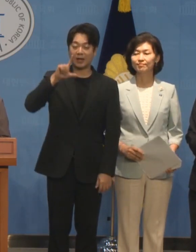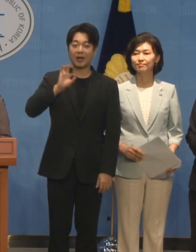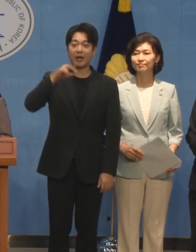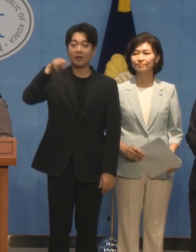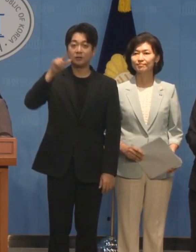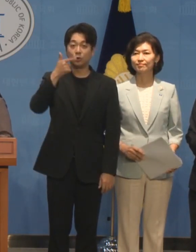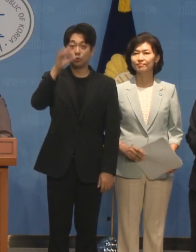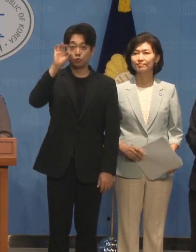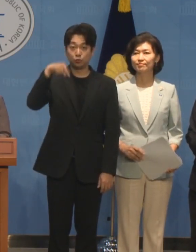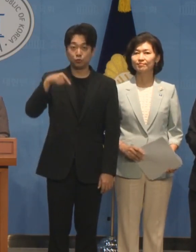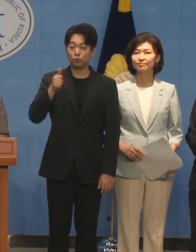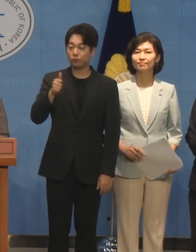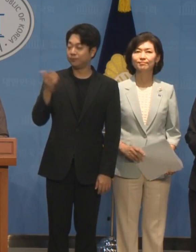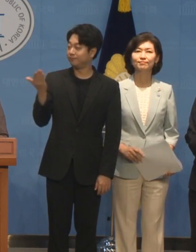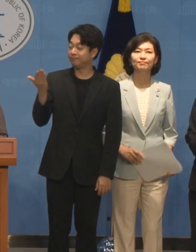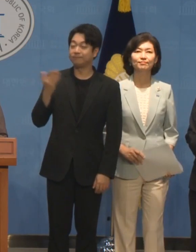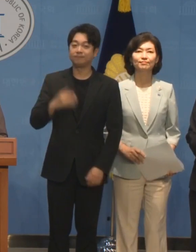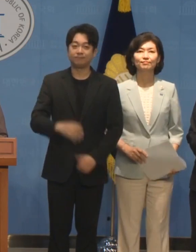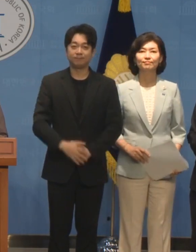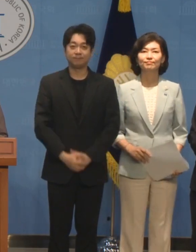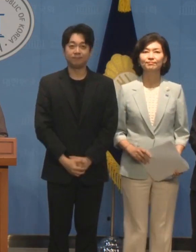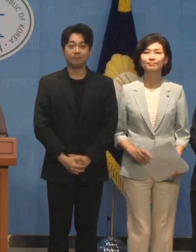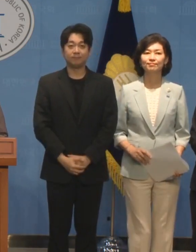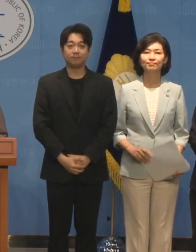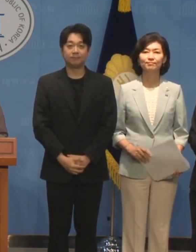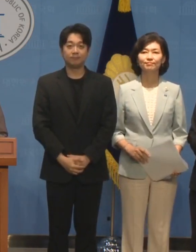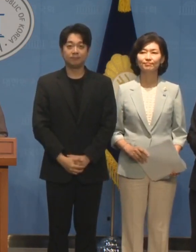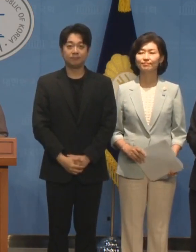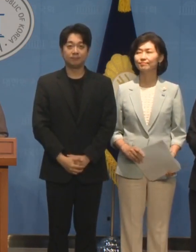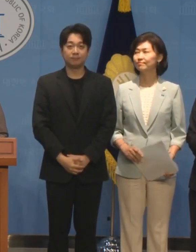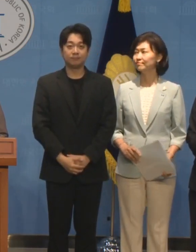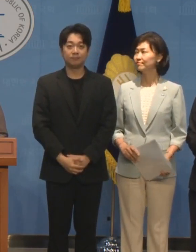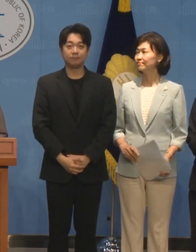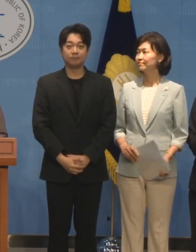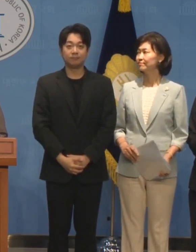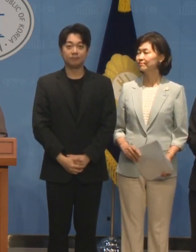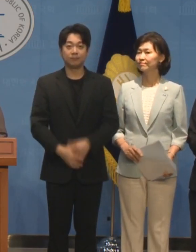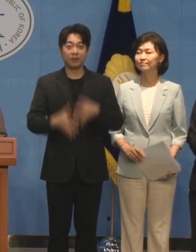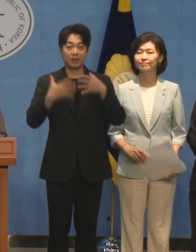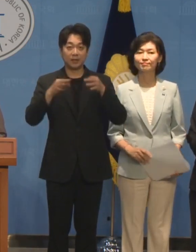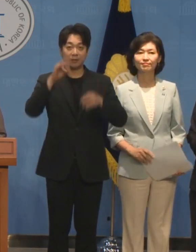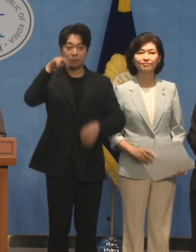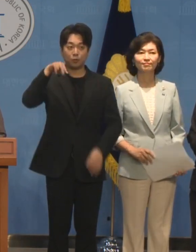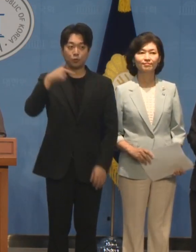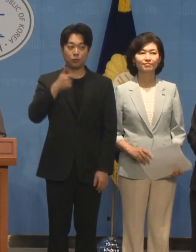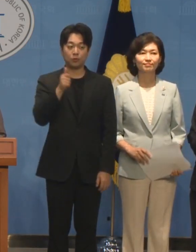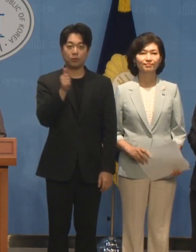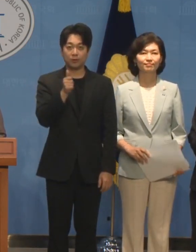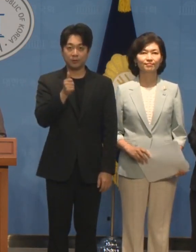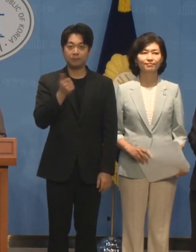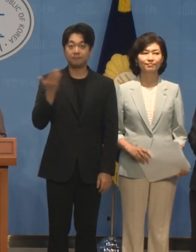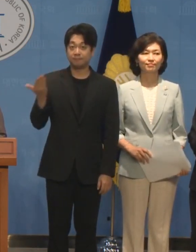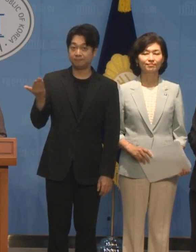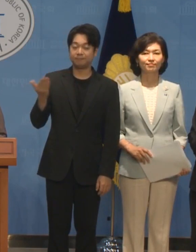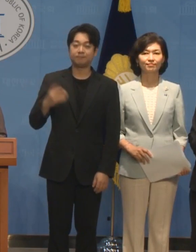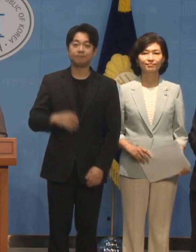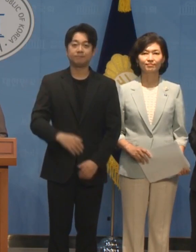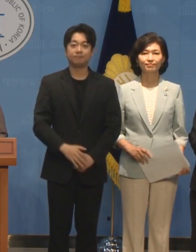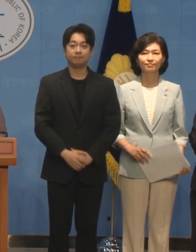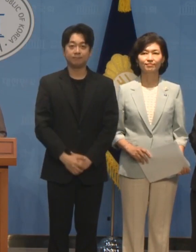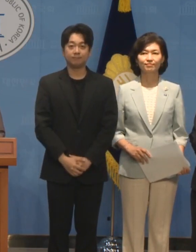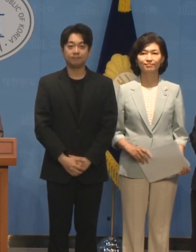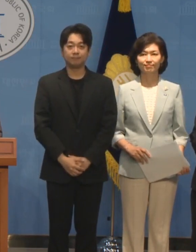참석하셨습니다. 네, 더불어민주당 복지위 의원인 김윤 의원님 참석하셨습니다.